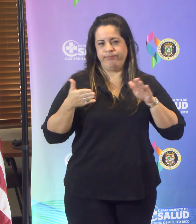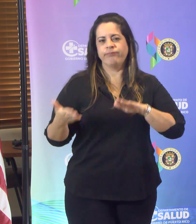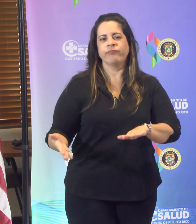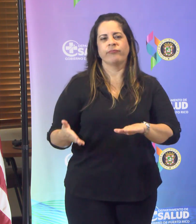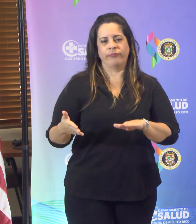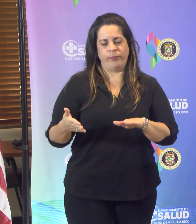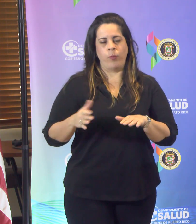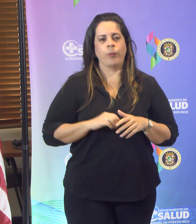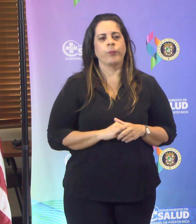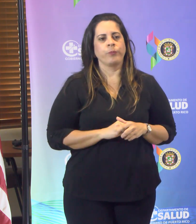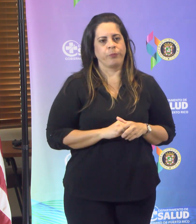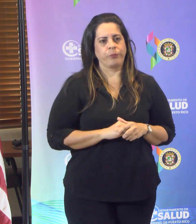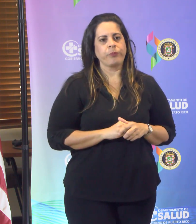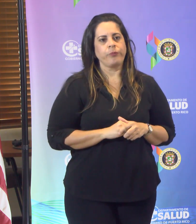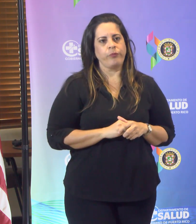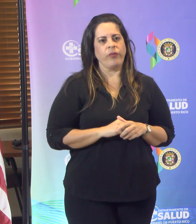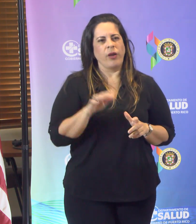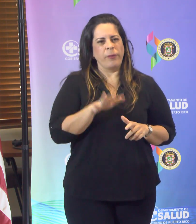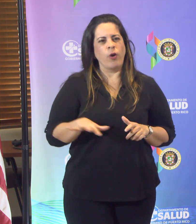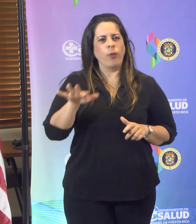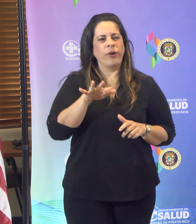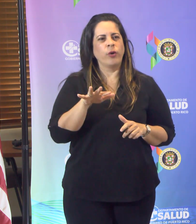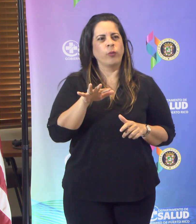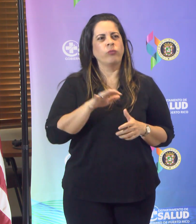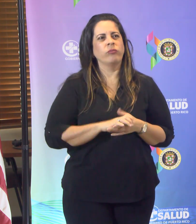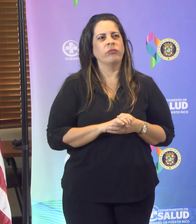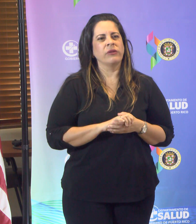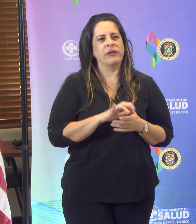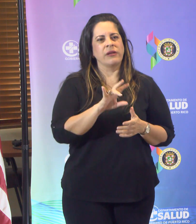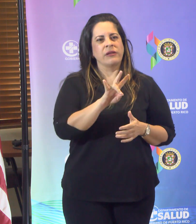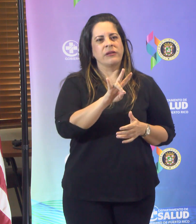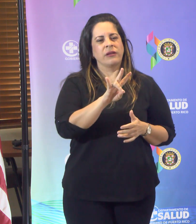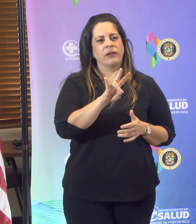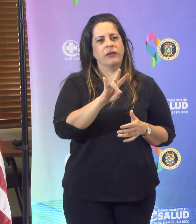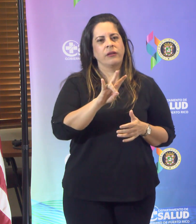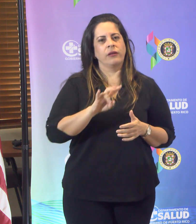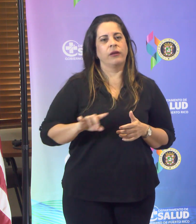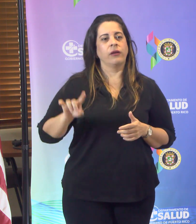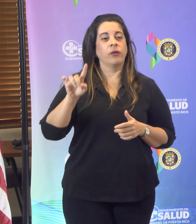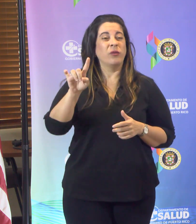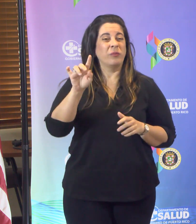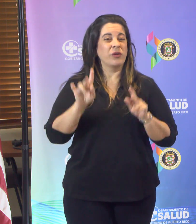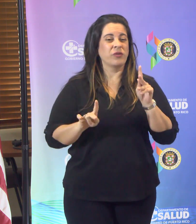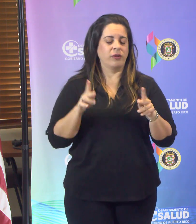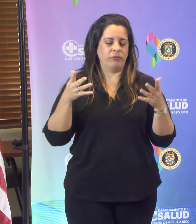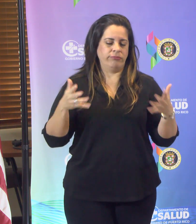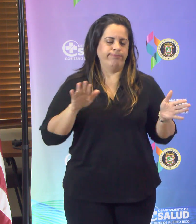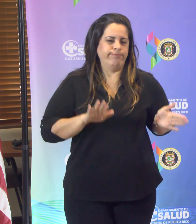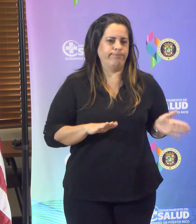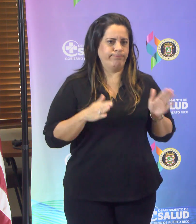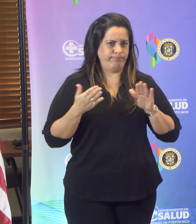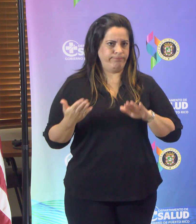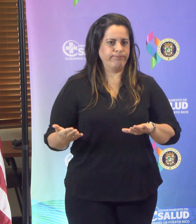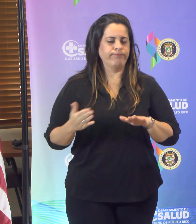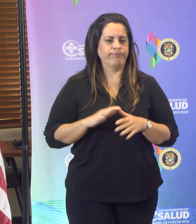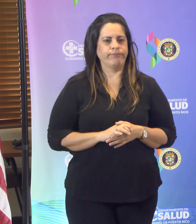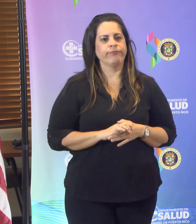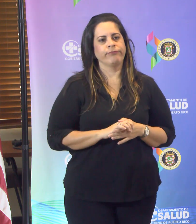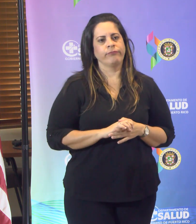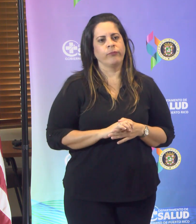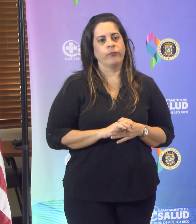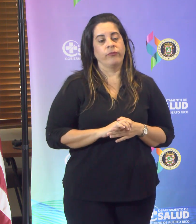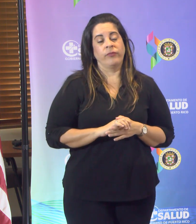mismo periodo ya al menos tenemos reportado 71 personas que han fallecido. Aseguró que se verá